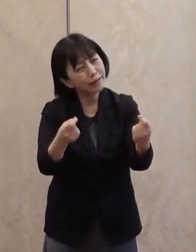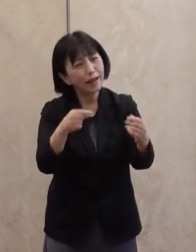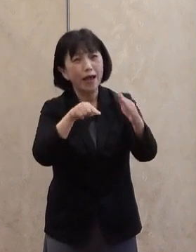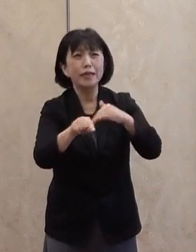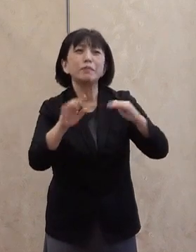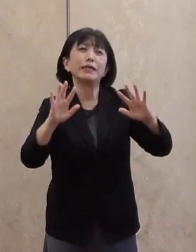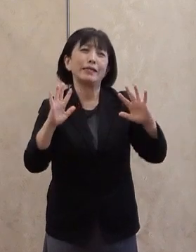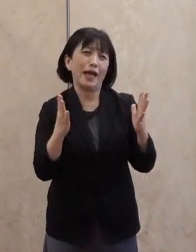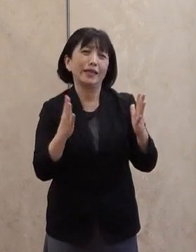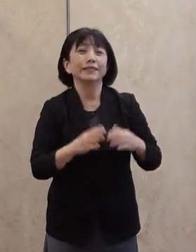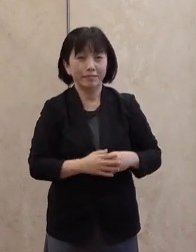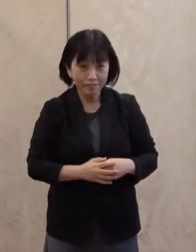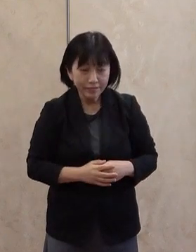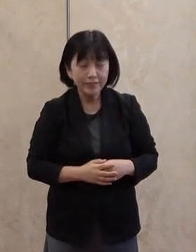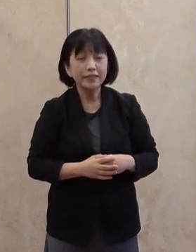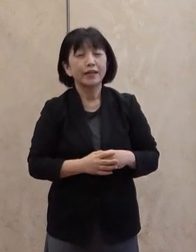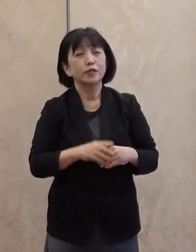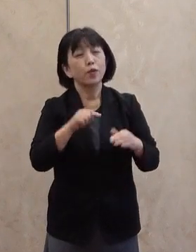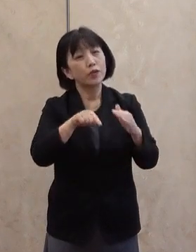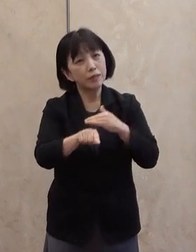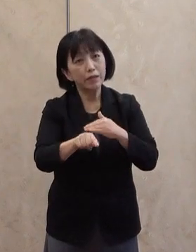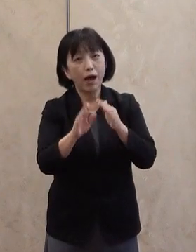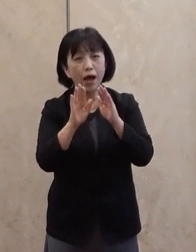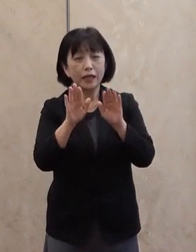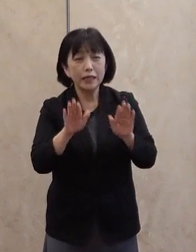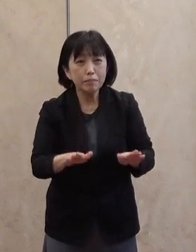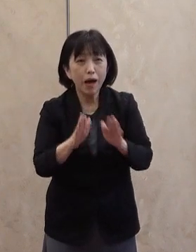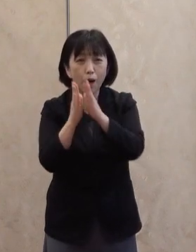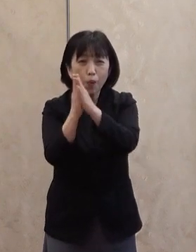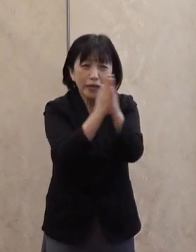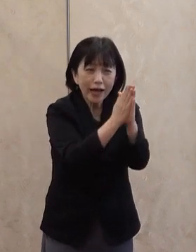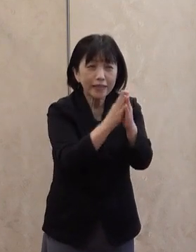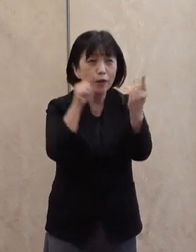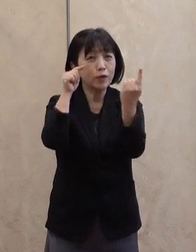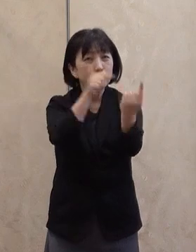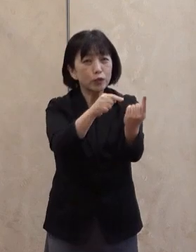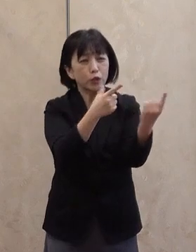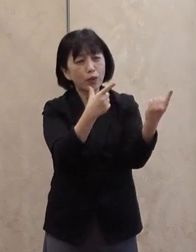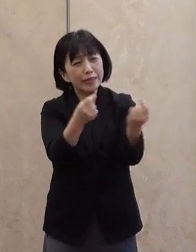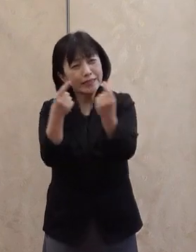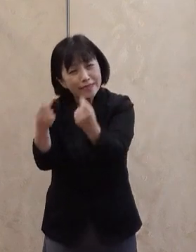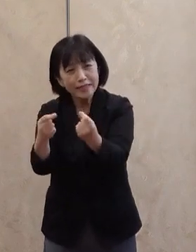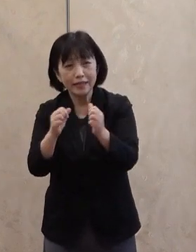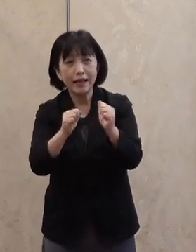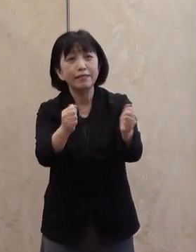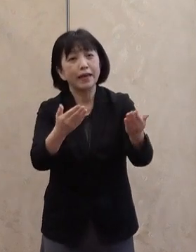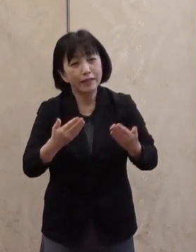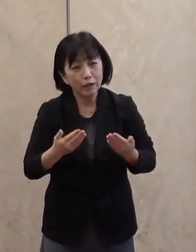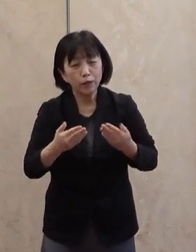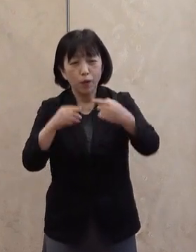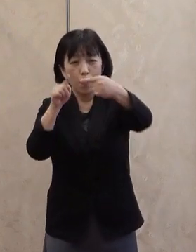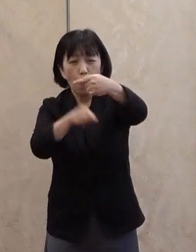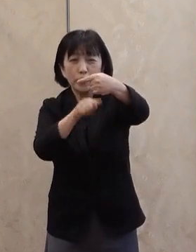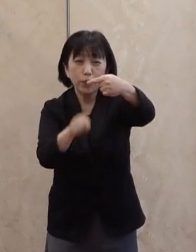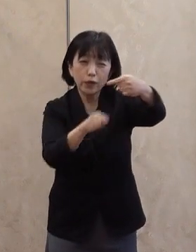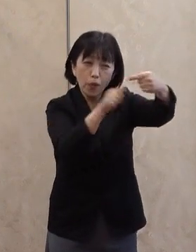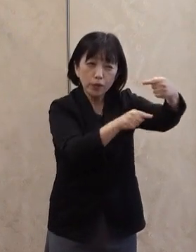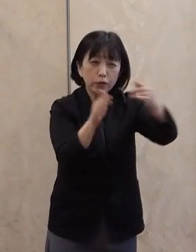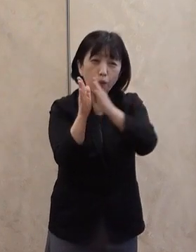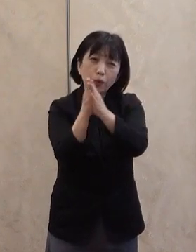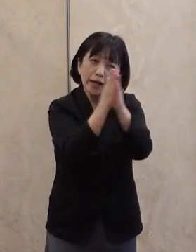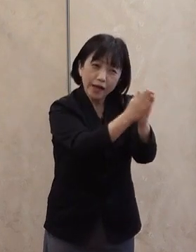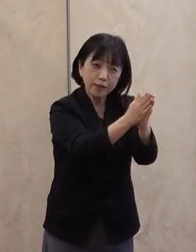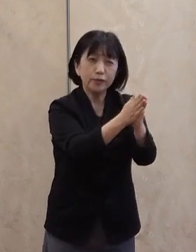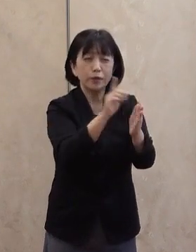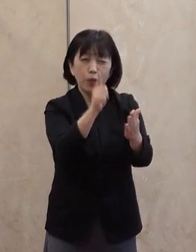から、そういった意味では今お願いしている措置の徹底をお一人お一人にお願いするということに尽きるのでは